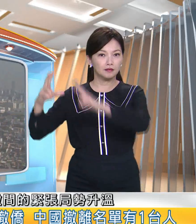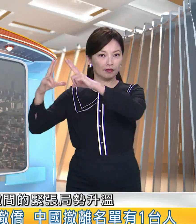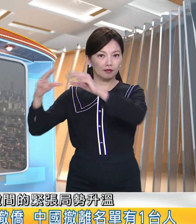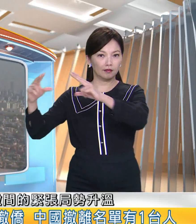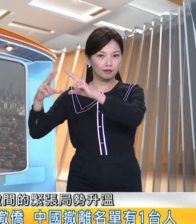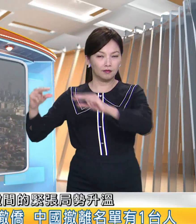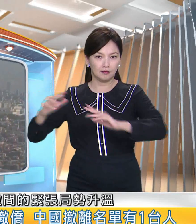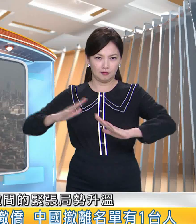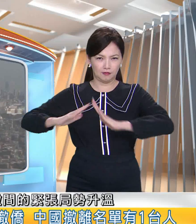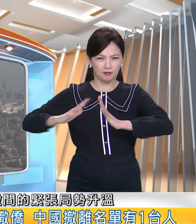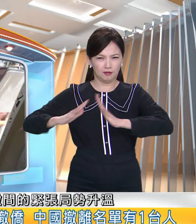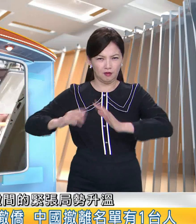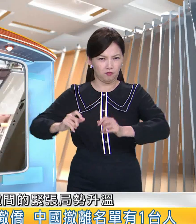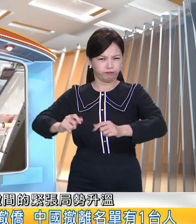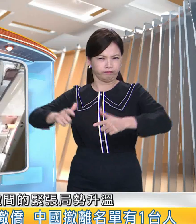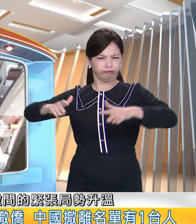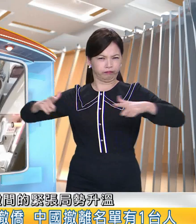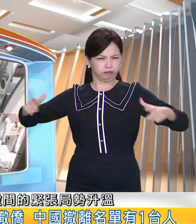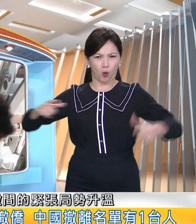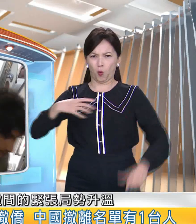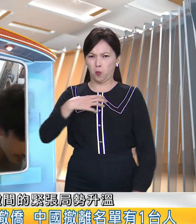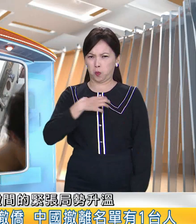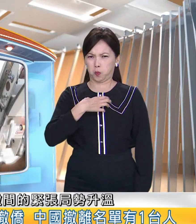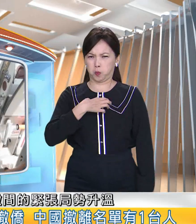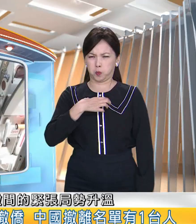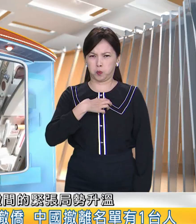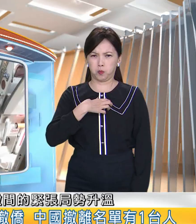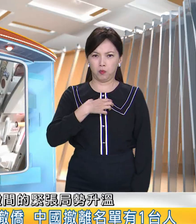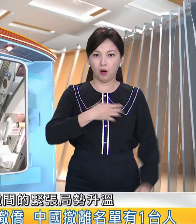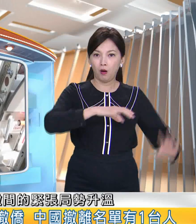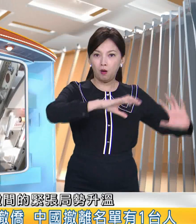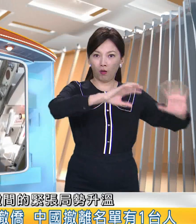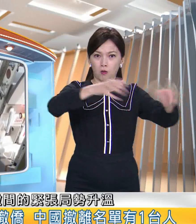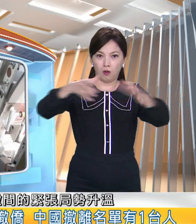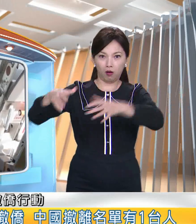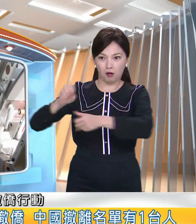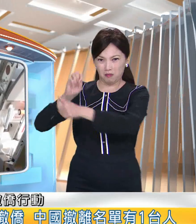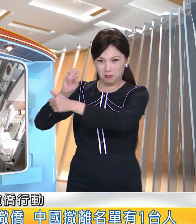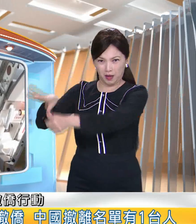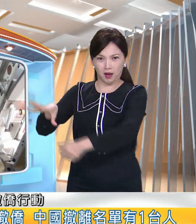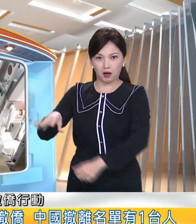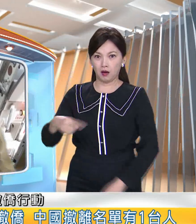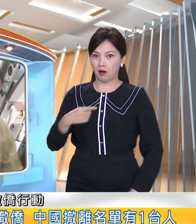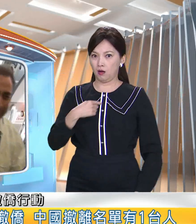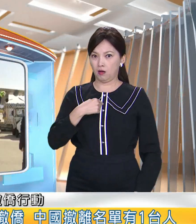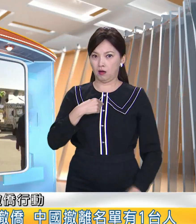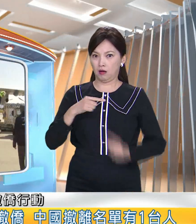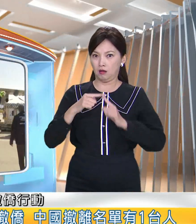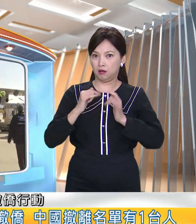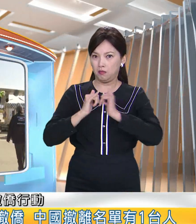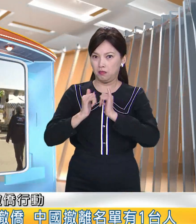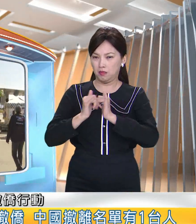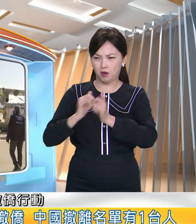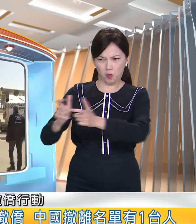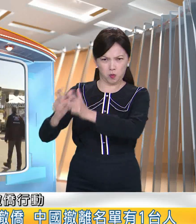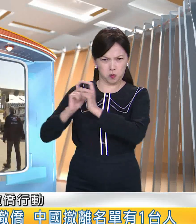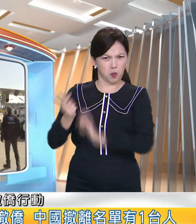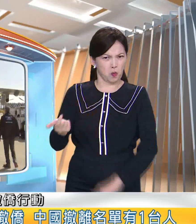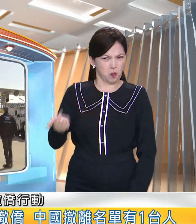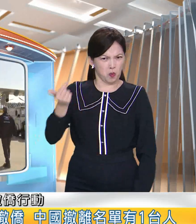以色列和黎巴嫩之间的紧张局势升温，各国纷纷采取了撤侨行动。